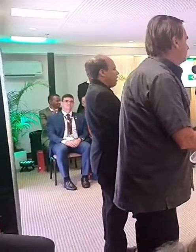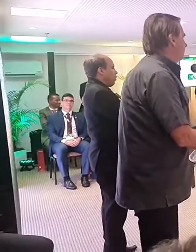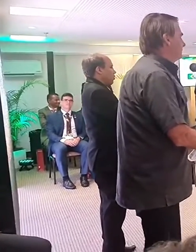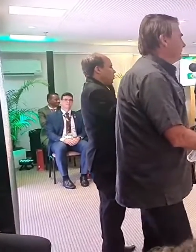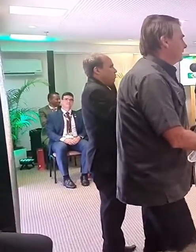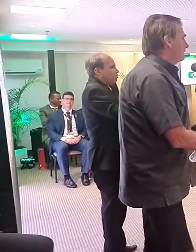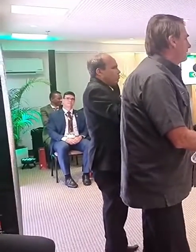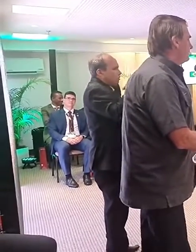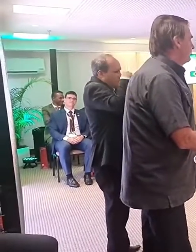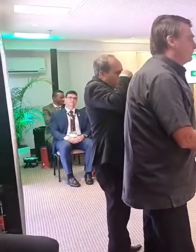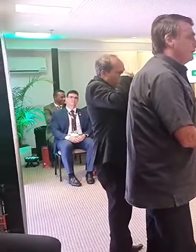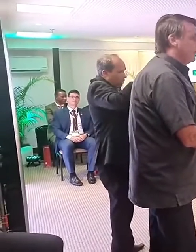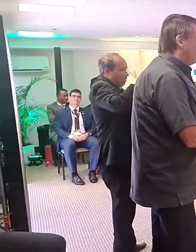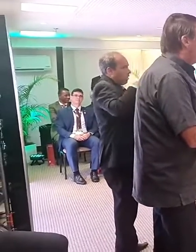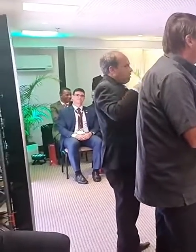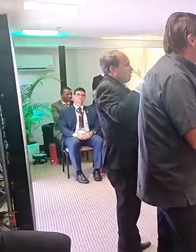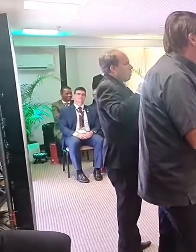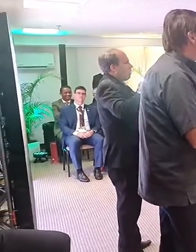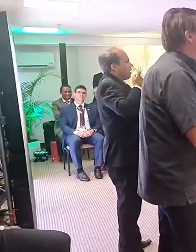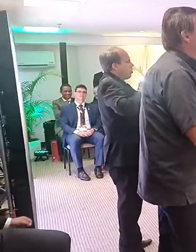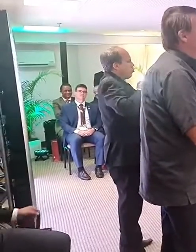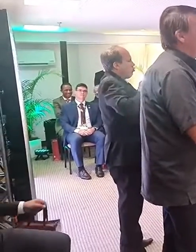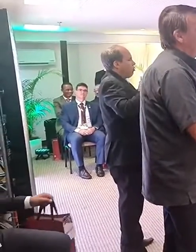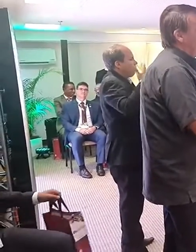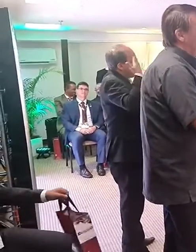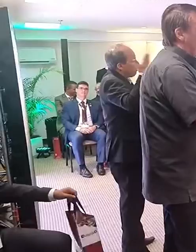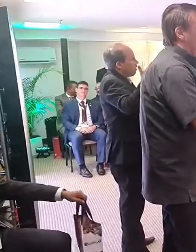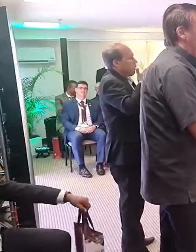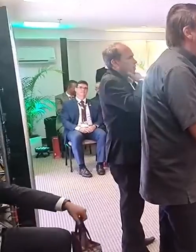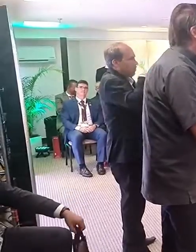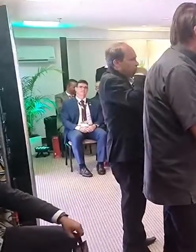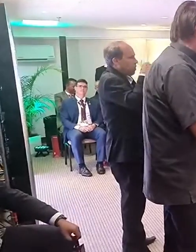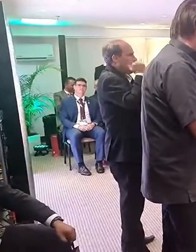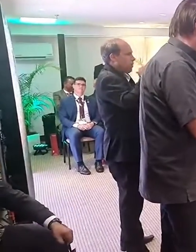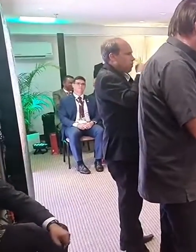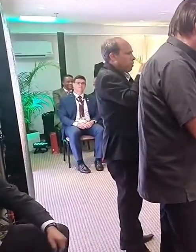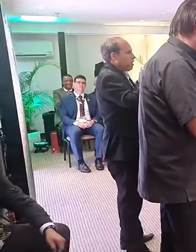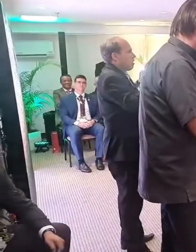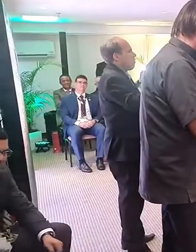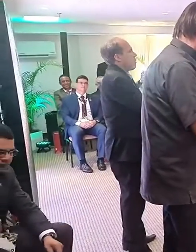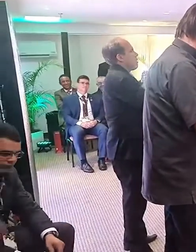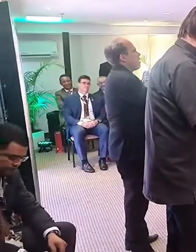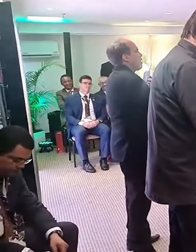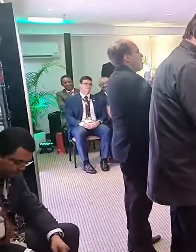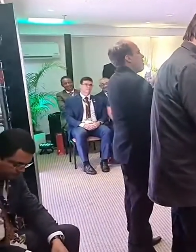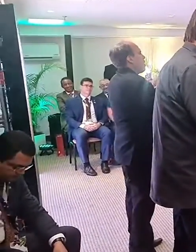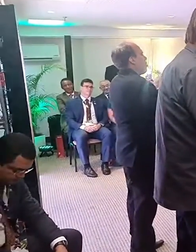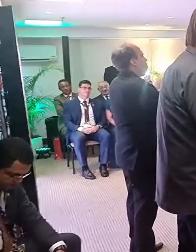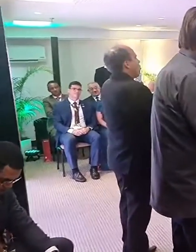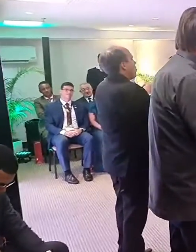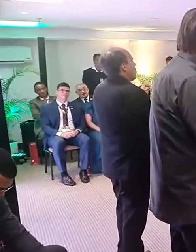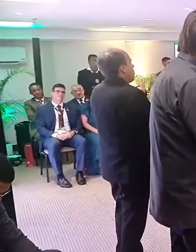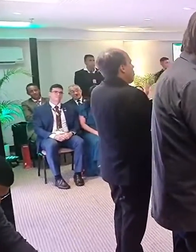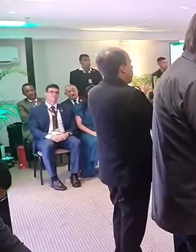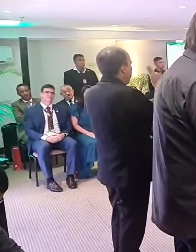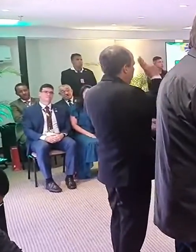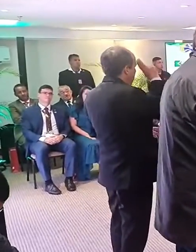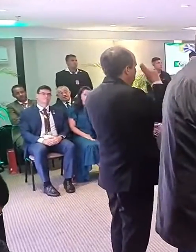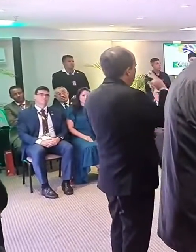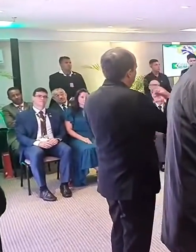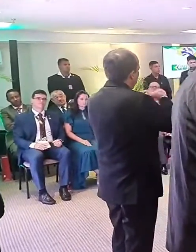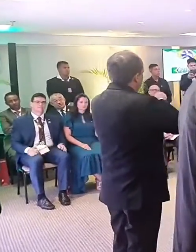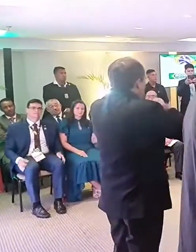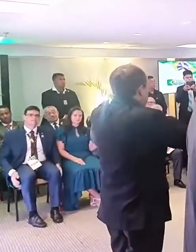casa, bastante rígida, e agradeço a meus pais, e também meus 15 anos de exército brasileiro.